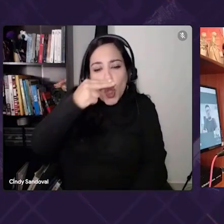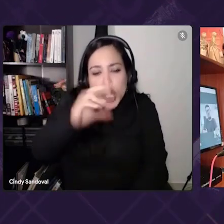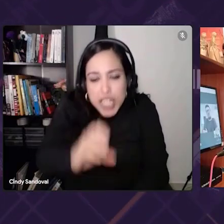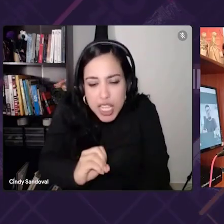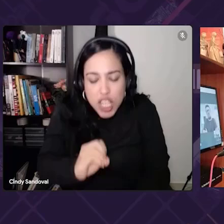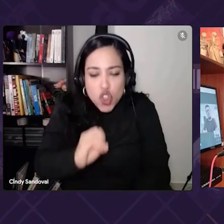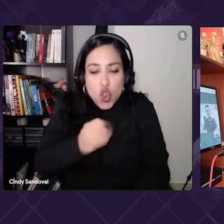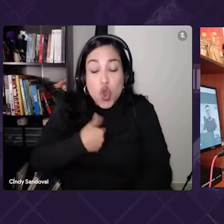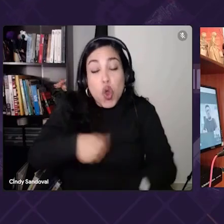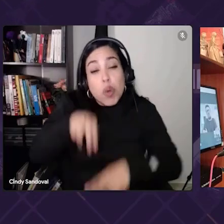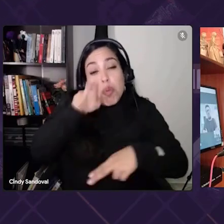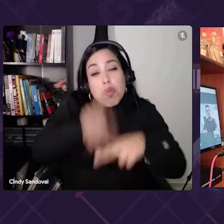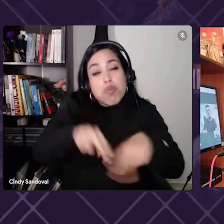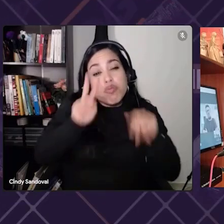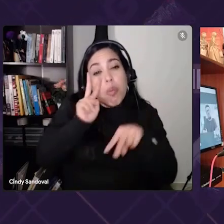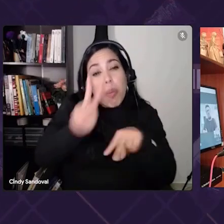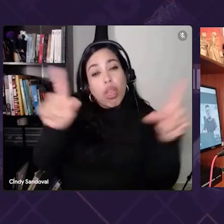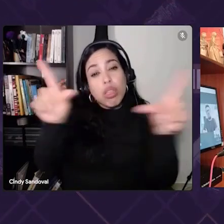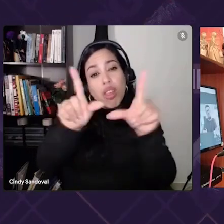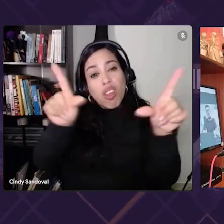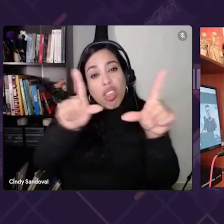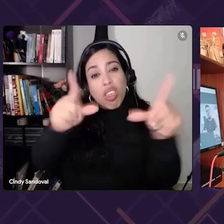¿Qué pasaba en ti en ese momento?